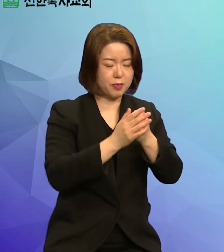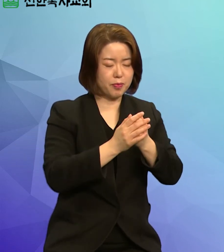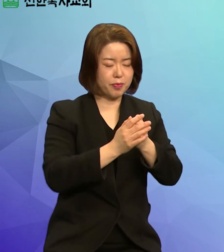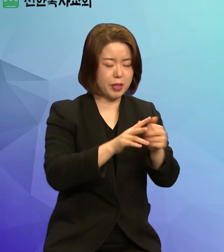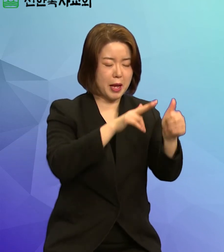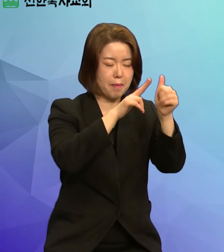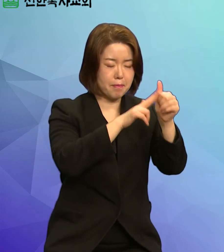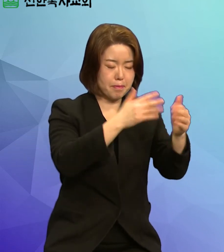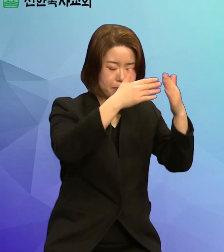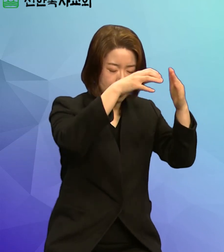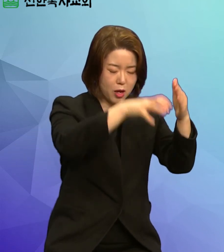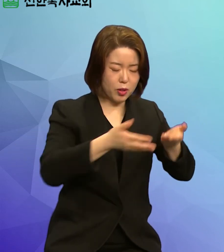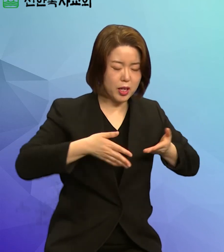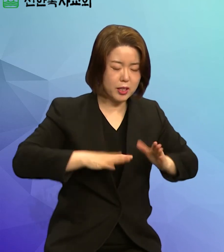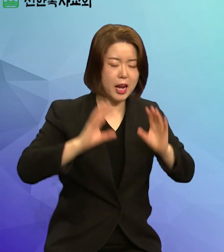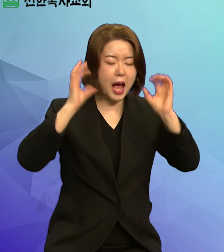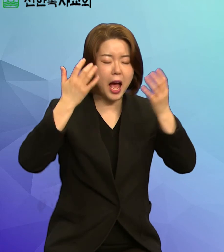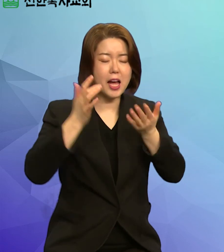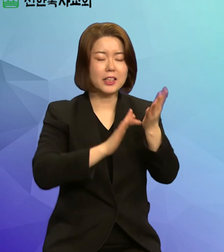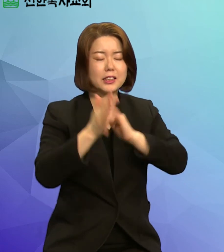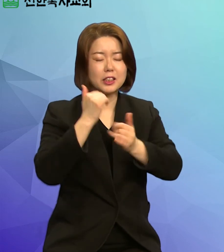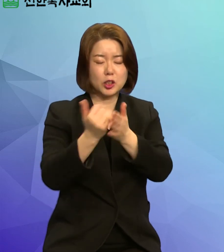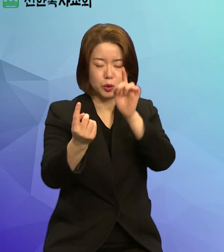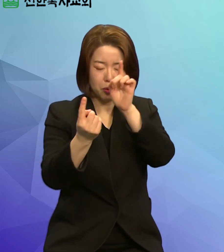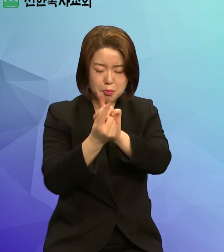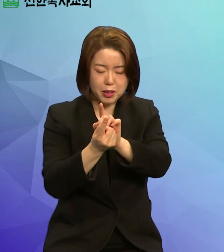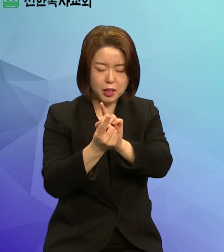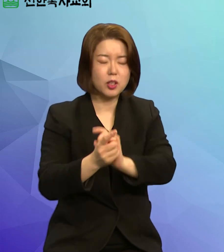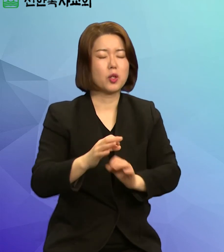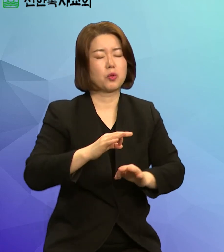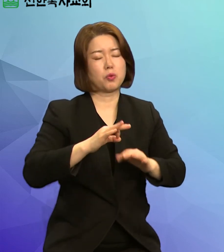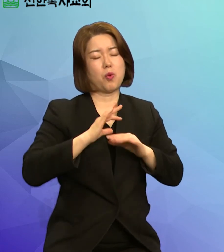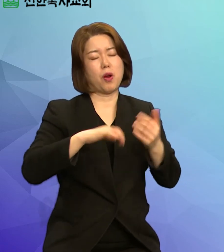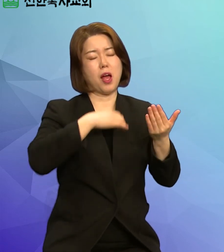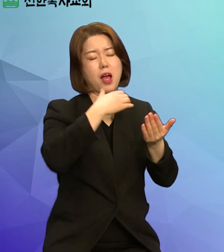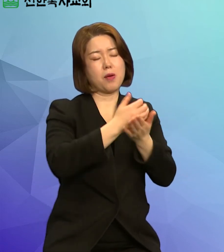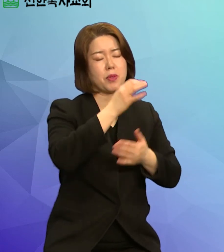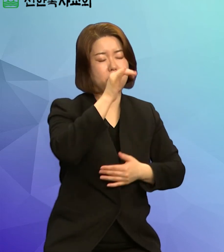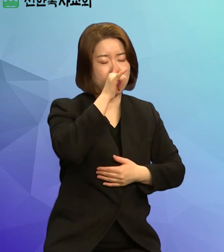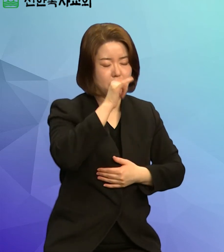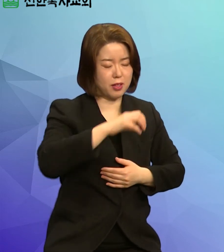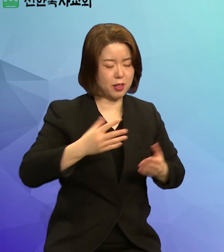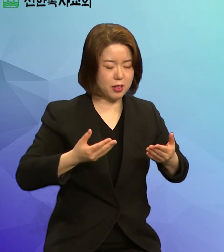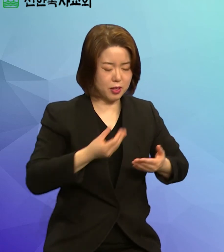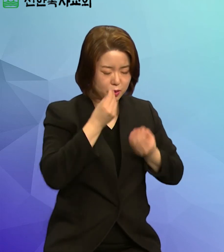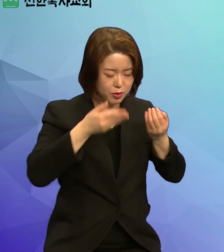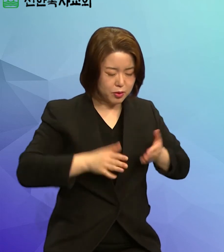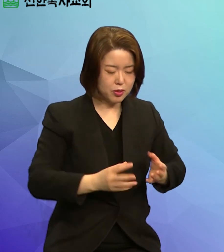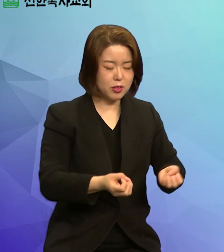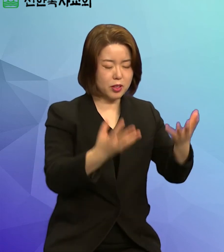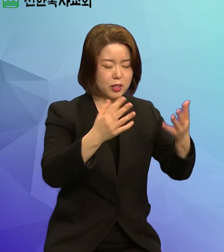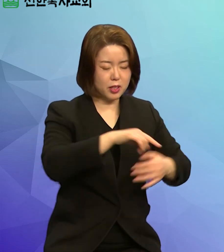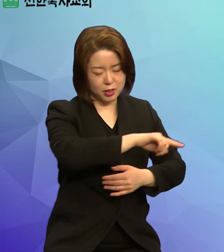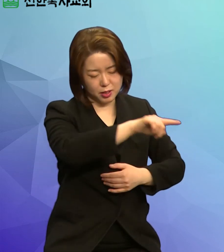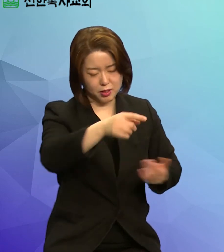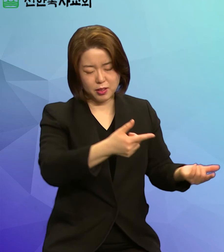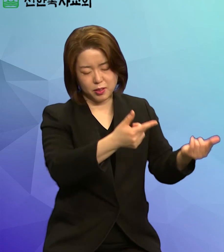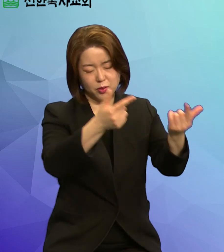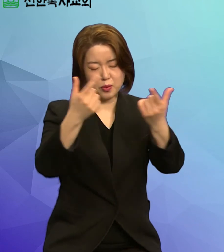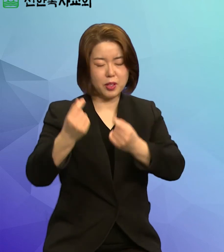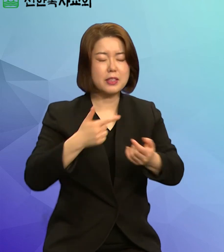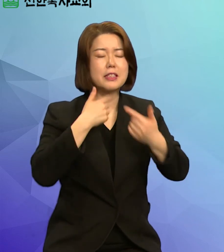마구간에 태어난 아기 예수를 만나는 그런 놀라운 감격이 있는 성탄절을 다 경험하게 해